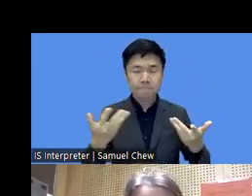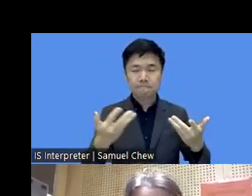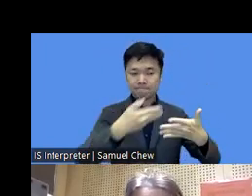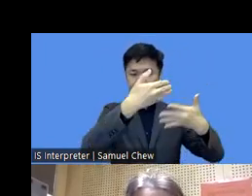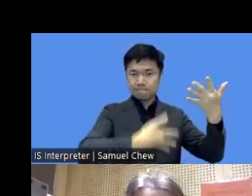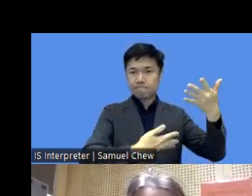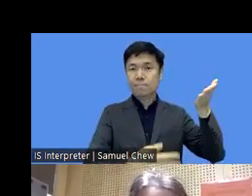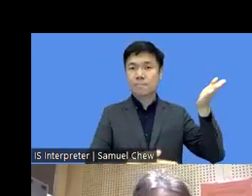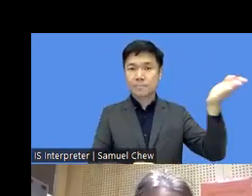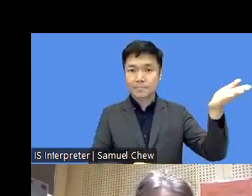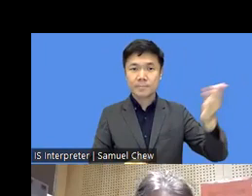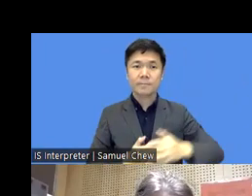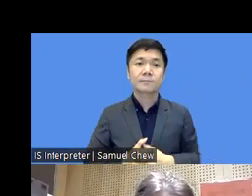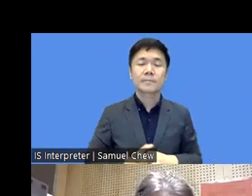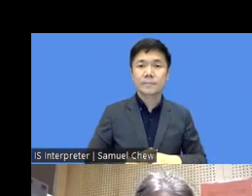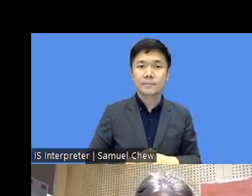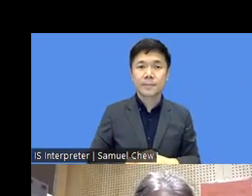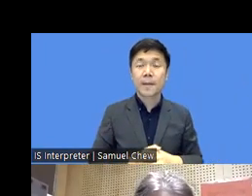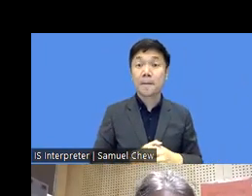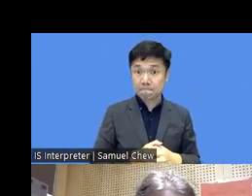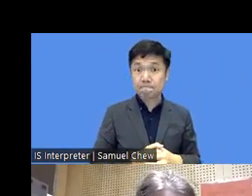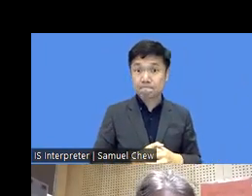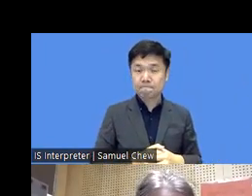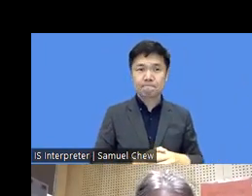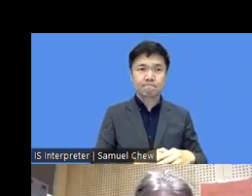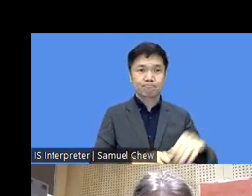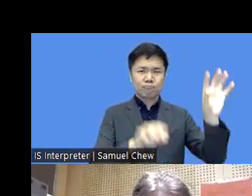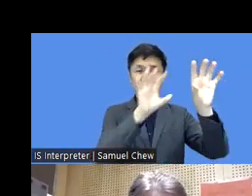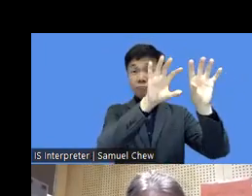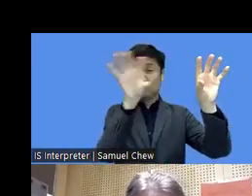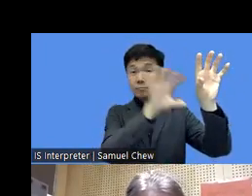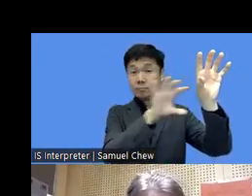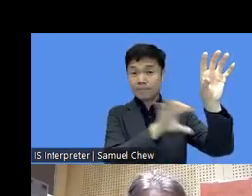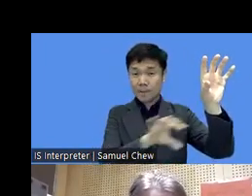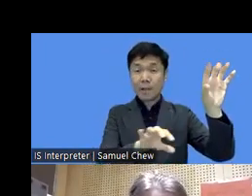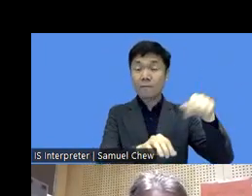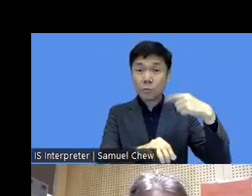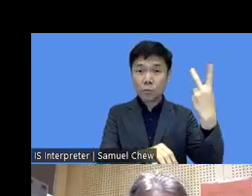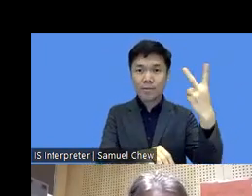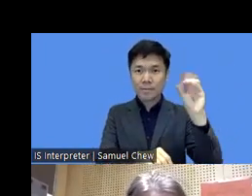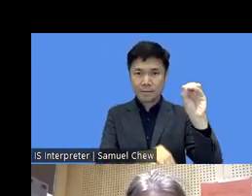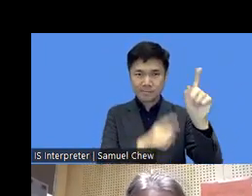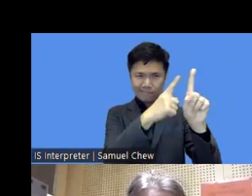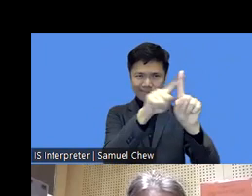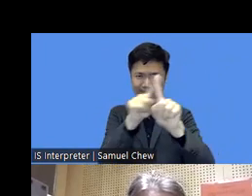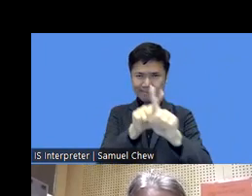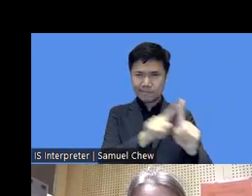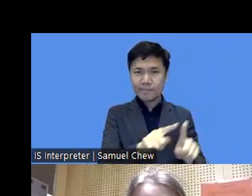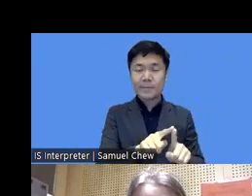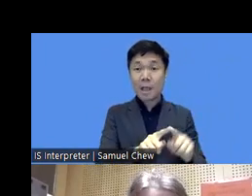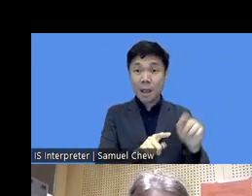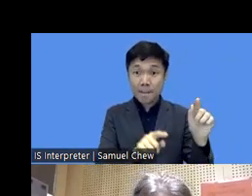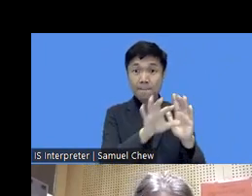la reunión y solamente me gustaría resaltar 4 de esos 20 recomendaciones